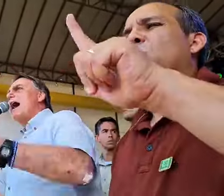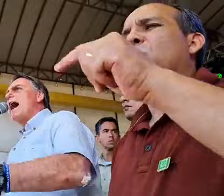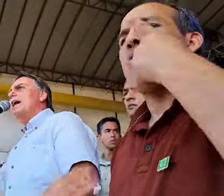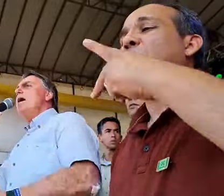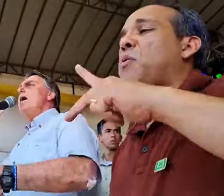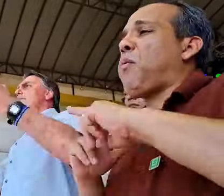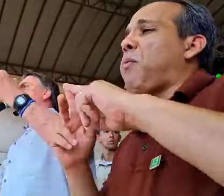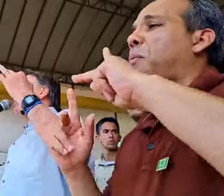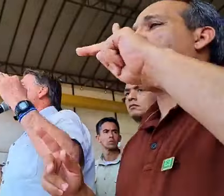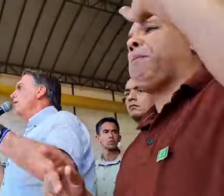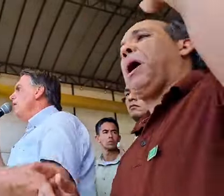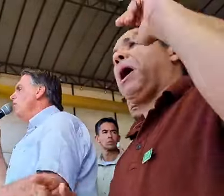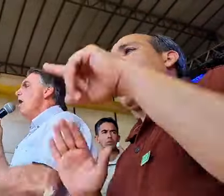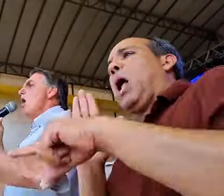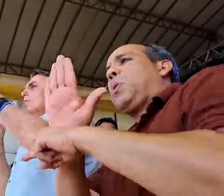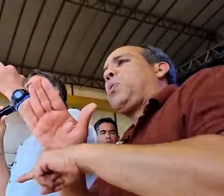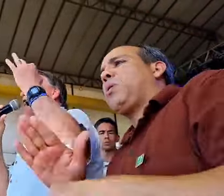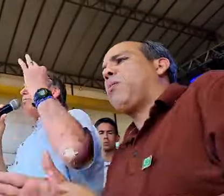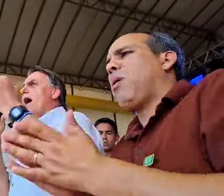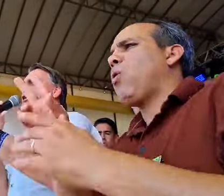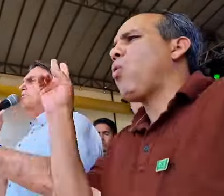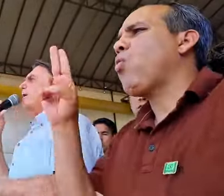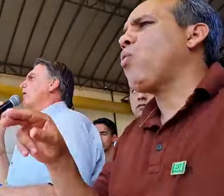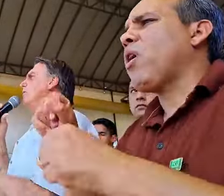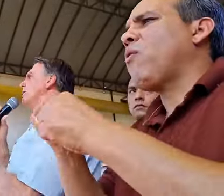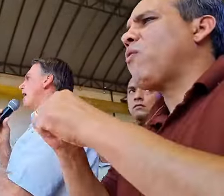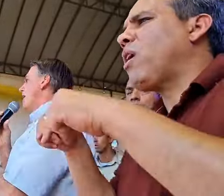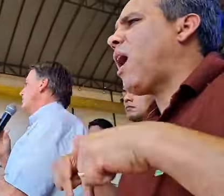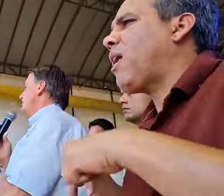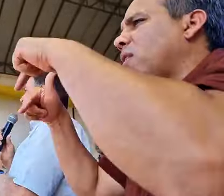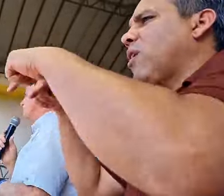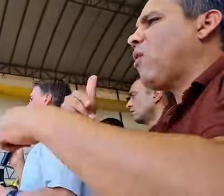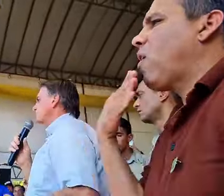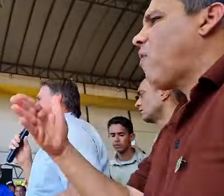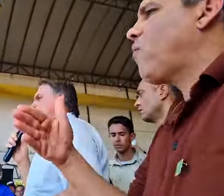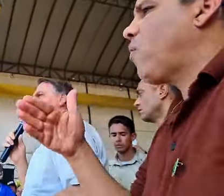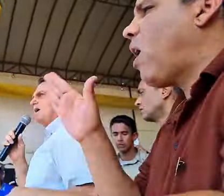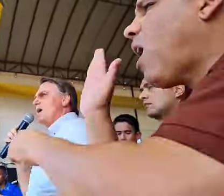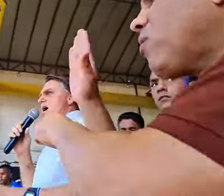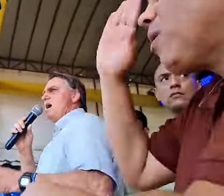fez nada pelo Brasil, muito menos pelo Nordeste.